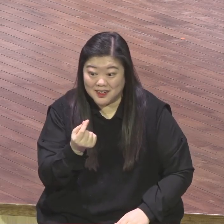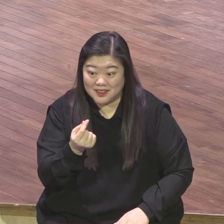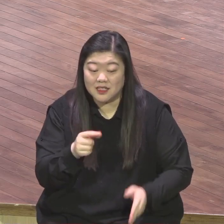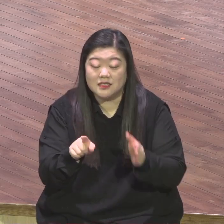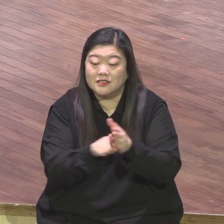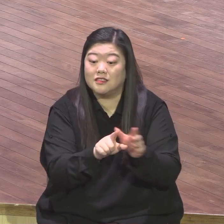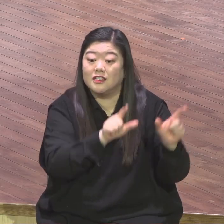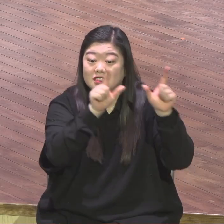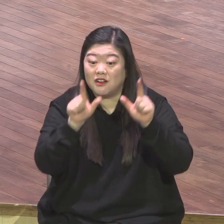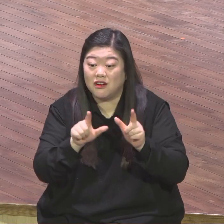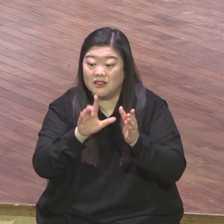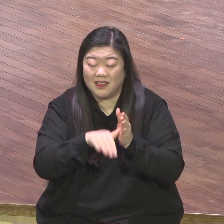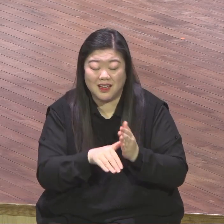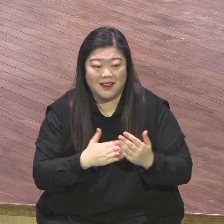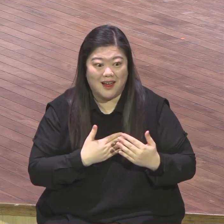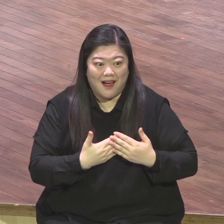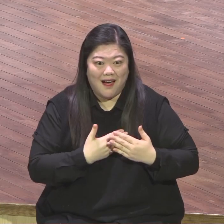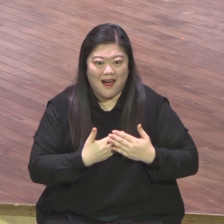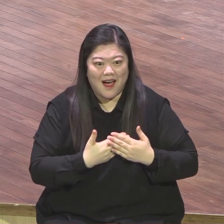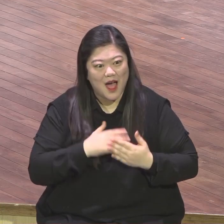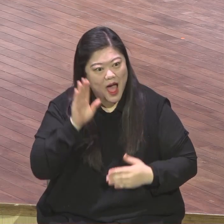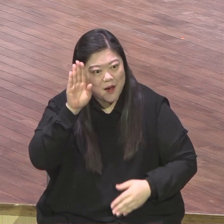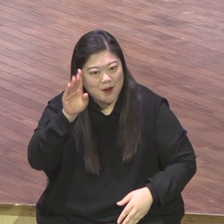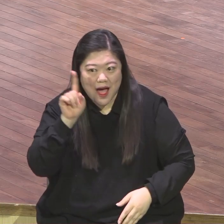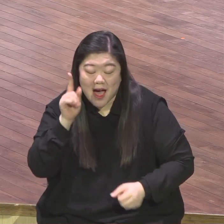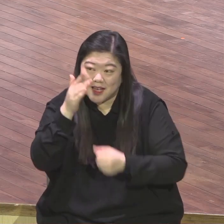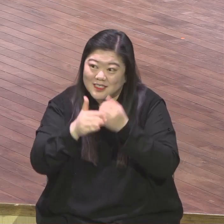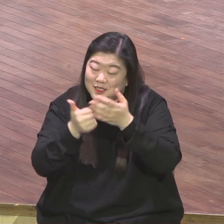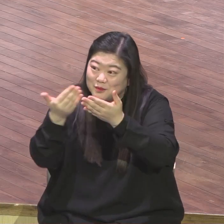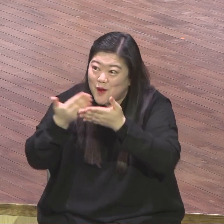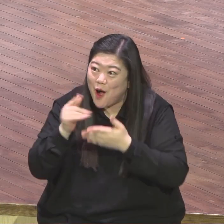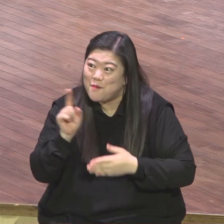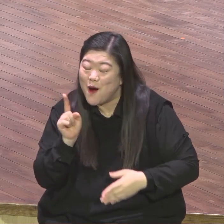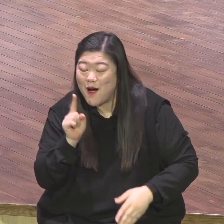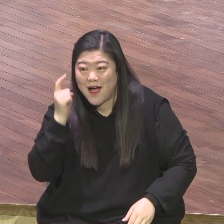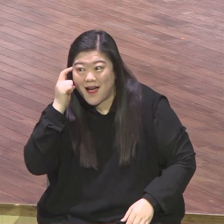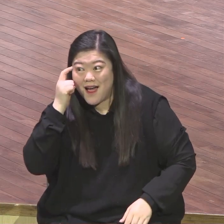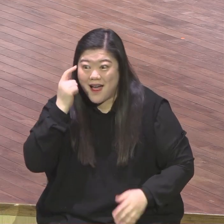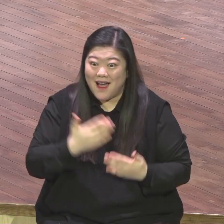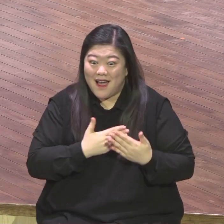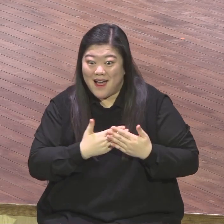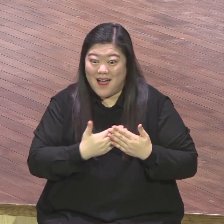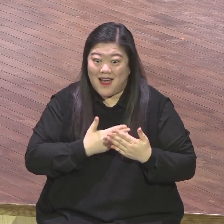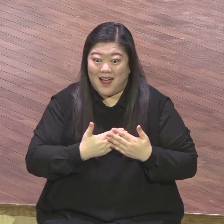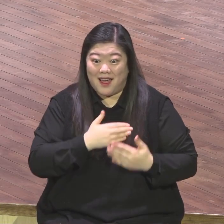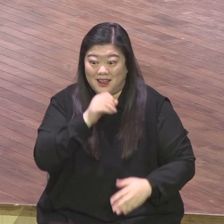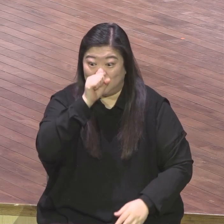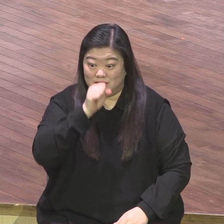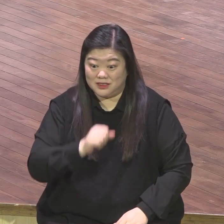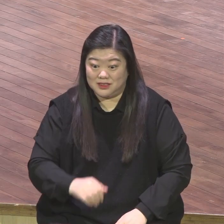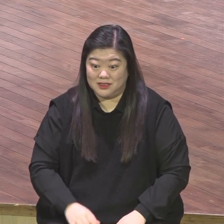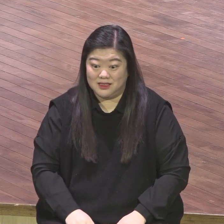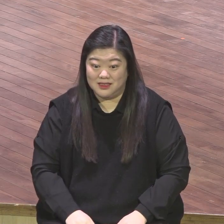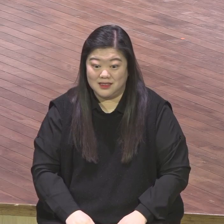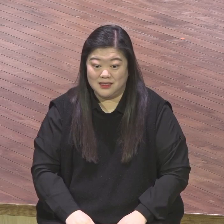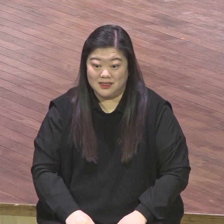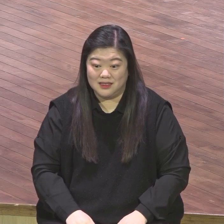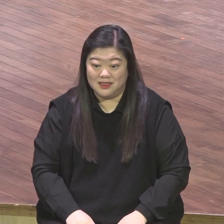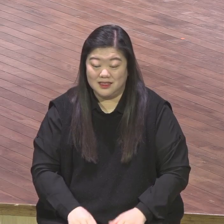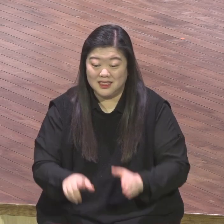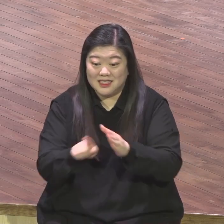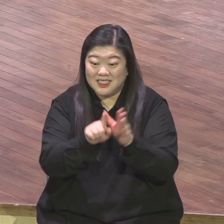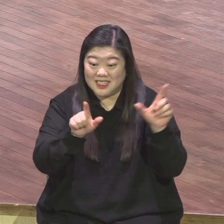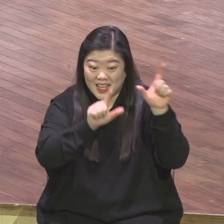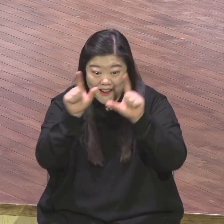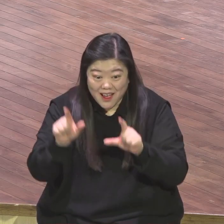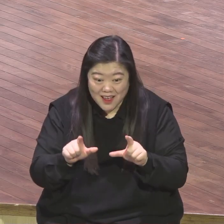삶을 그렇게 살라는 것입니다. 신앙생활은 이렇게 해야 됩니다. 신앙생활 이렇게 시작해야 돼. 교회 나올